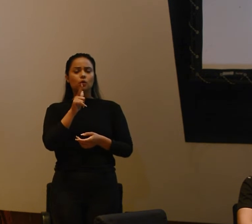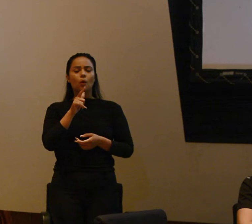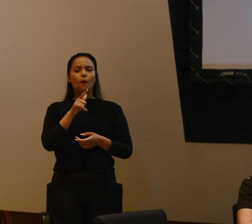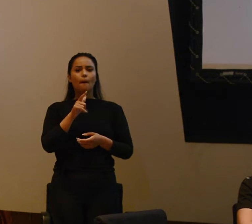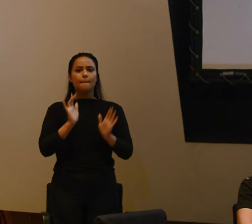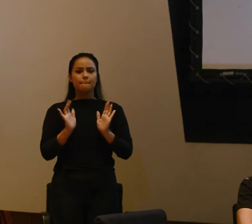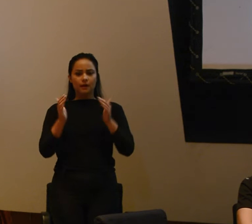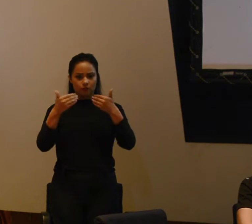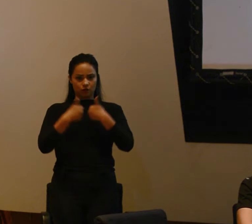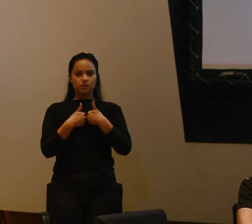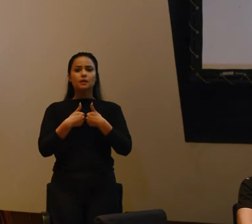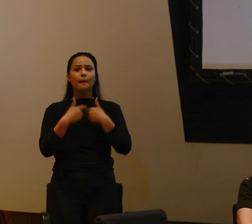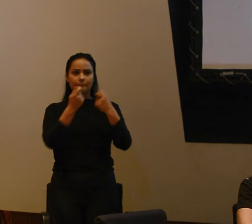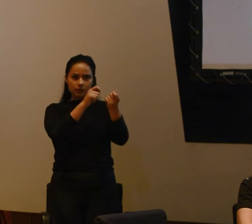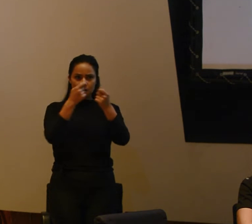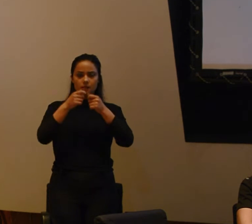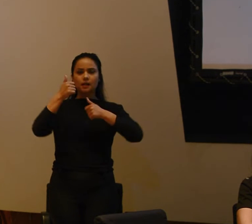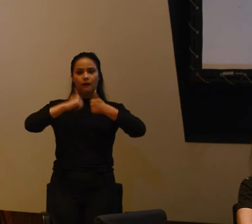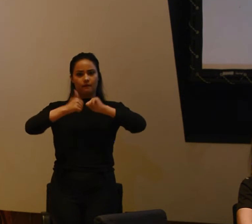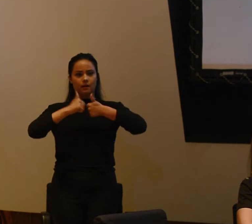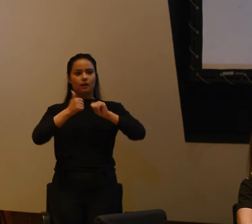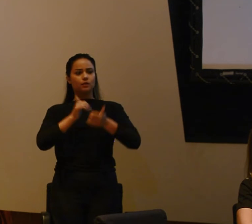autista, então tudo isso tem que ser analisado.